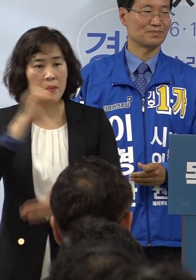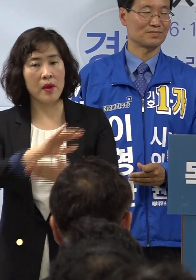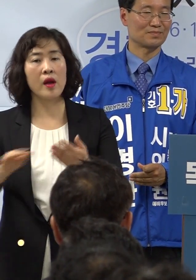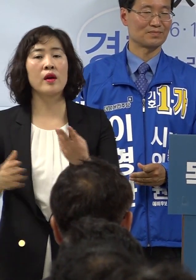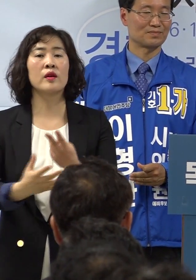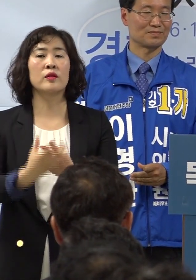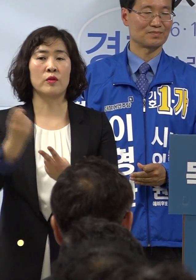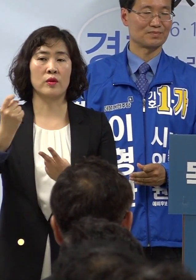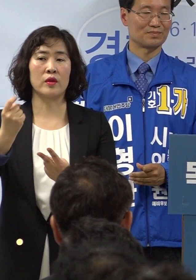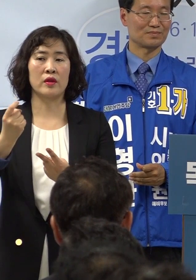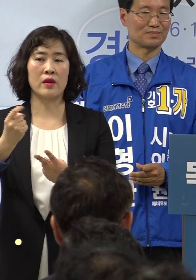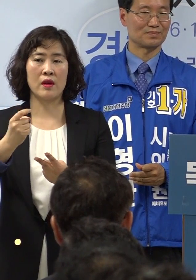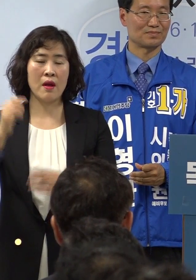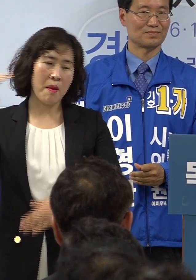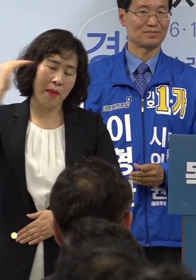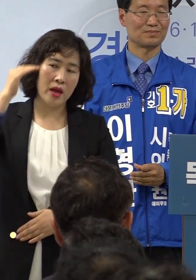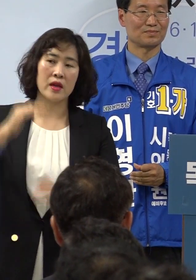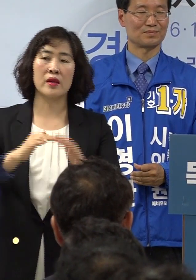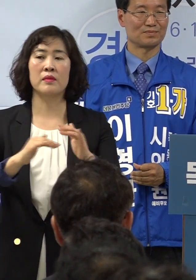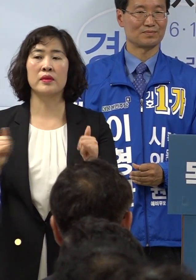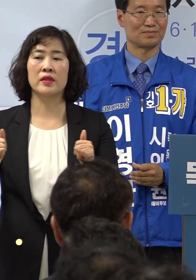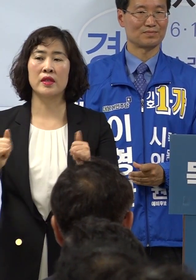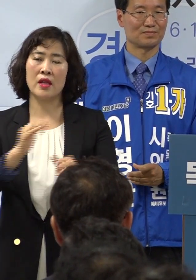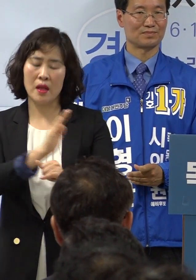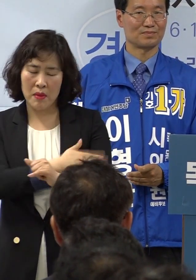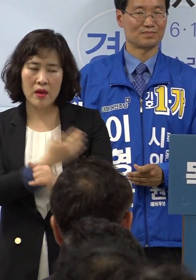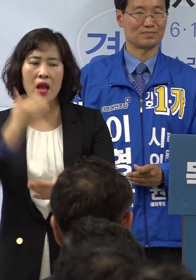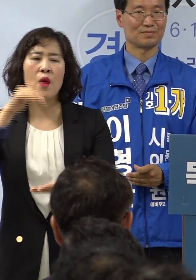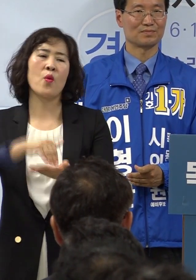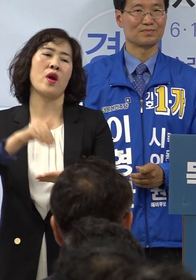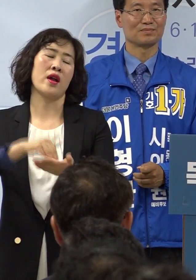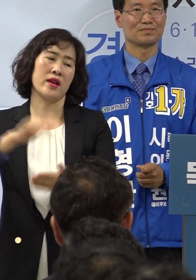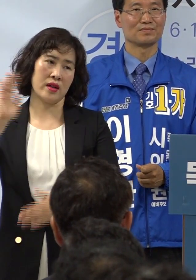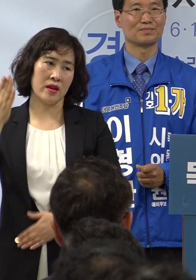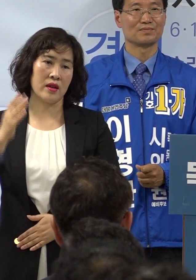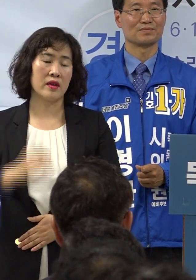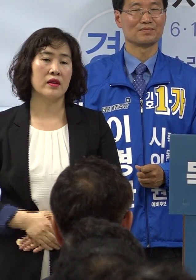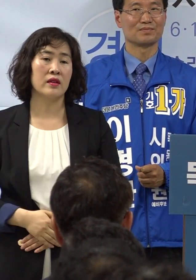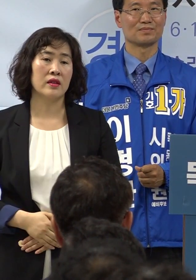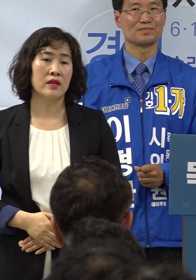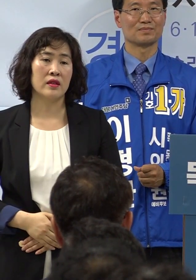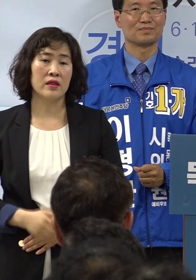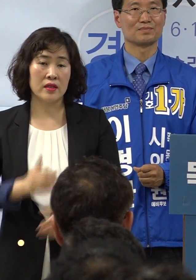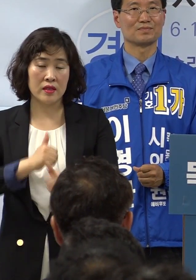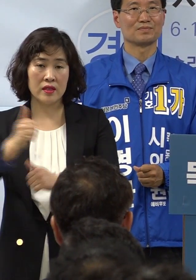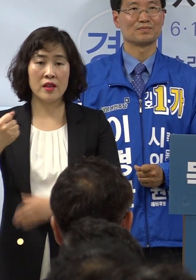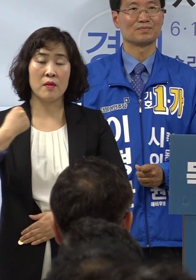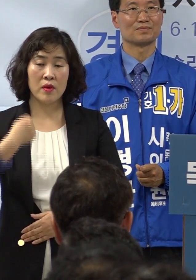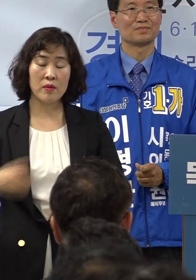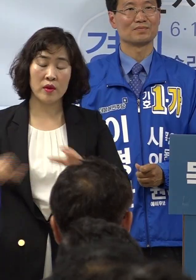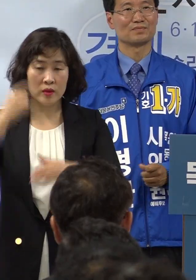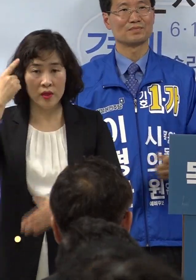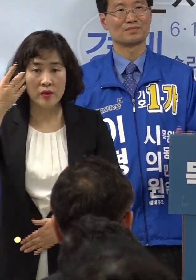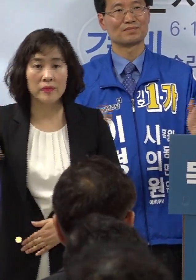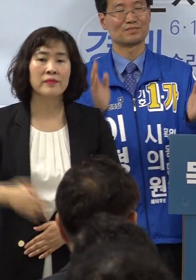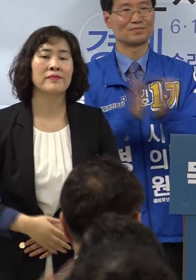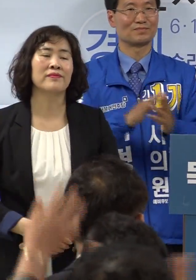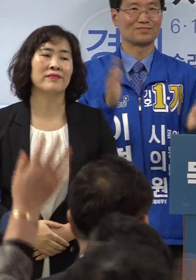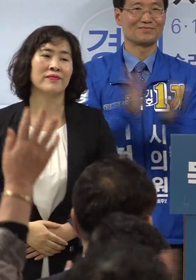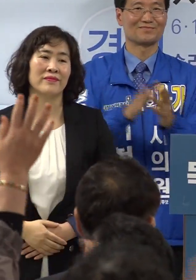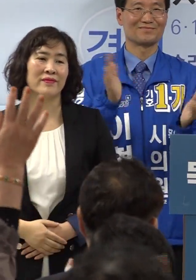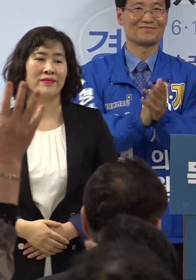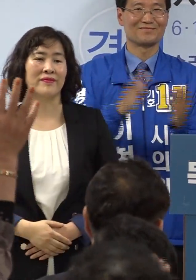평화통일을 회방놓는 세력들도 잘못했구나 깨닫게 될 것입니다. 그런 승리의 기운을 불어넣어 주시겠습니까?